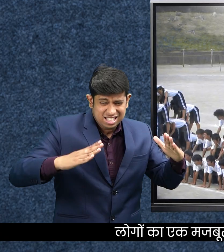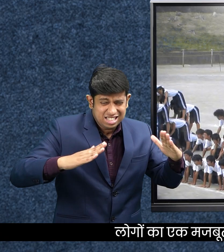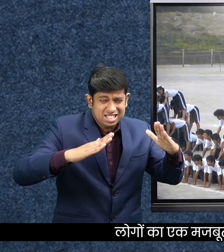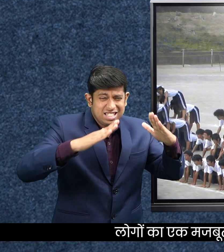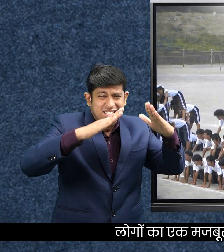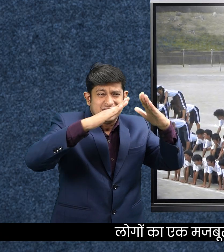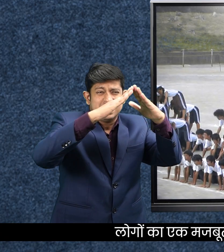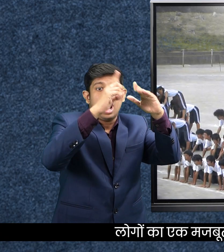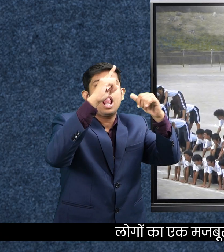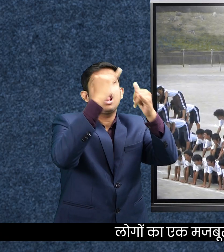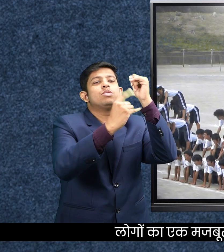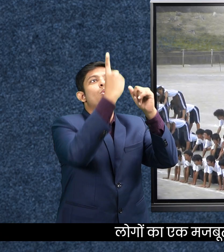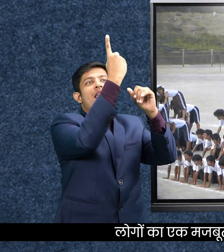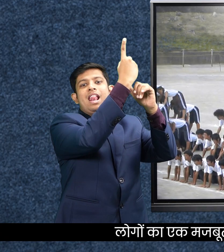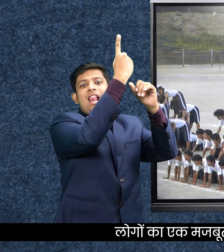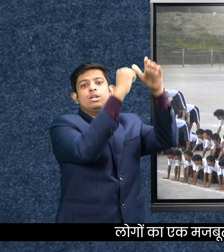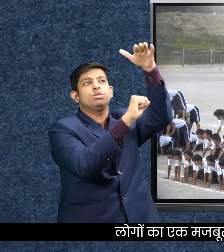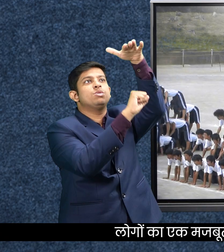और शीर्ष पर एक व्यक्ति